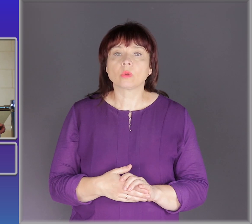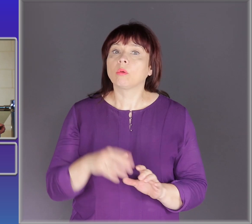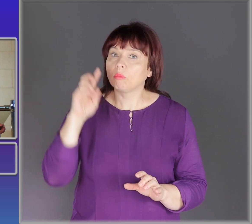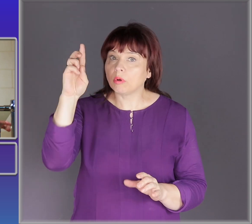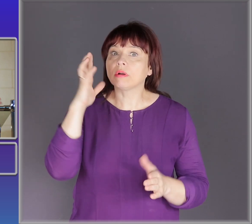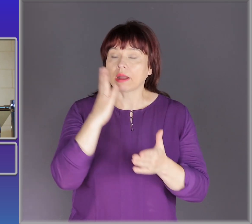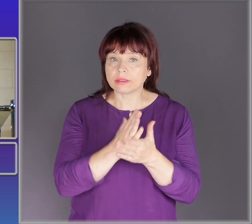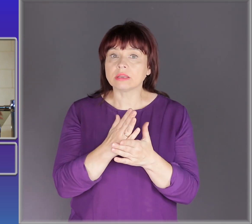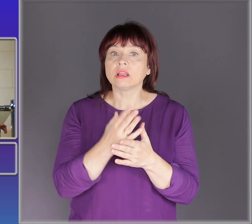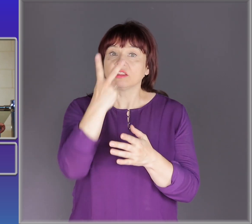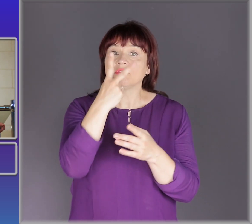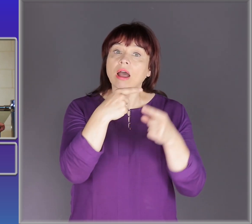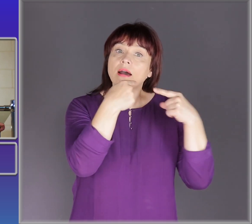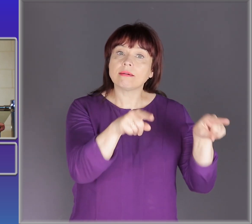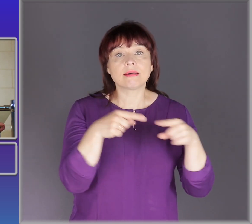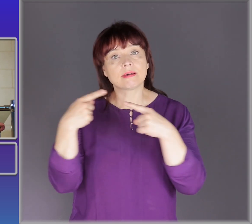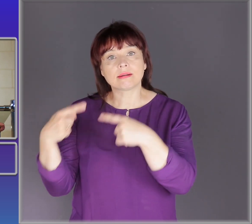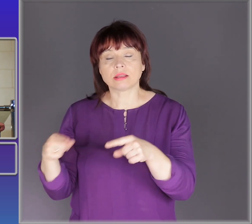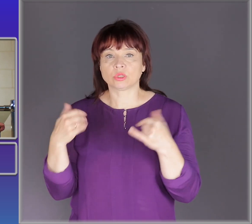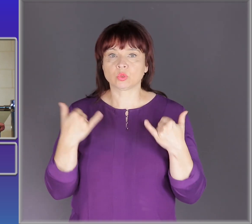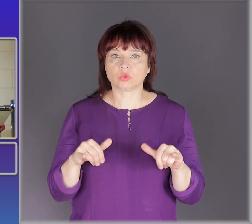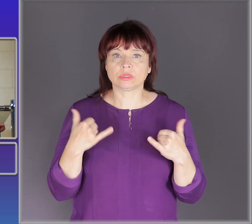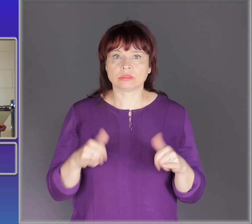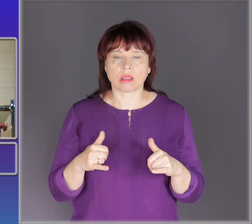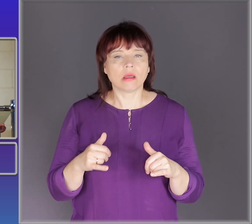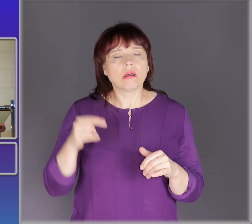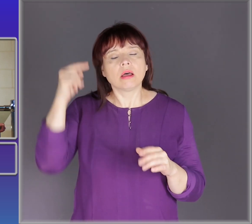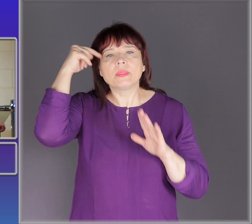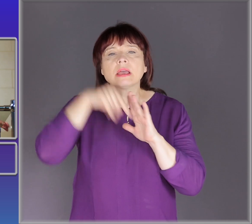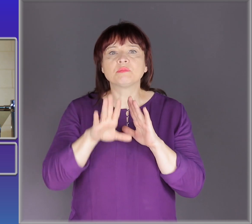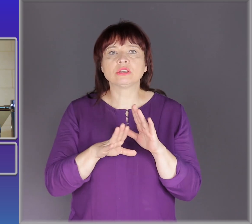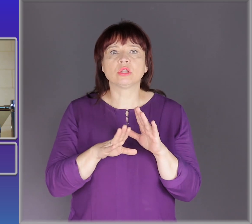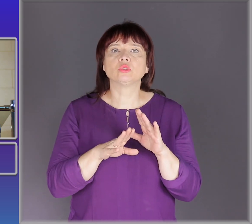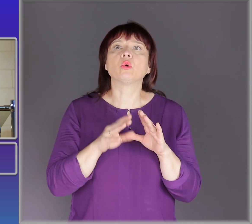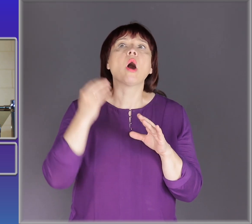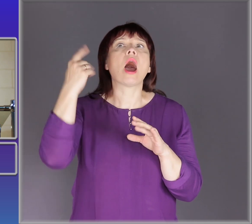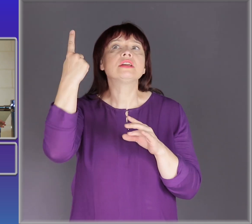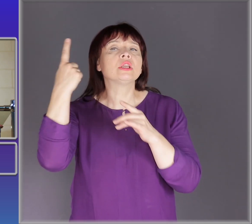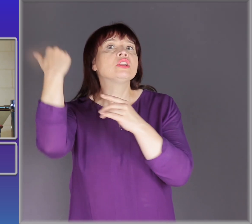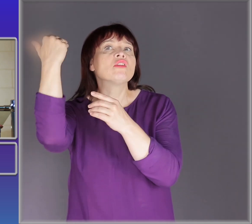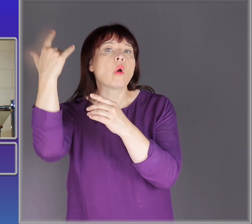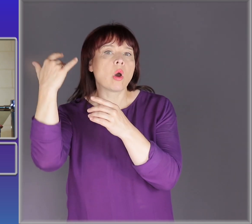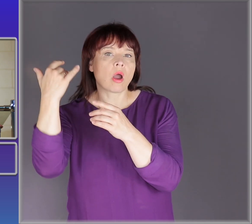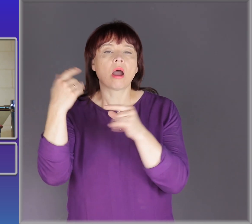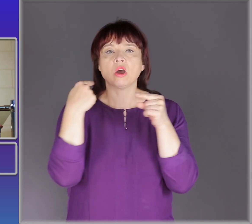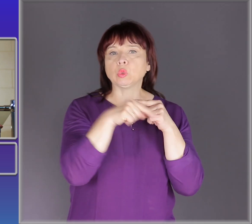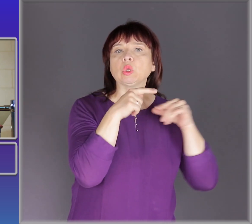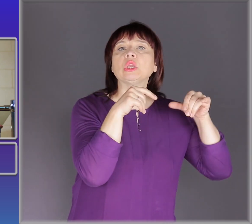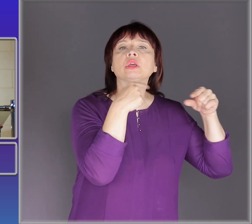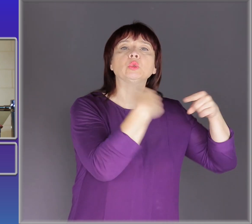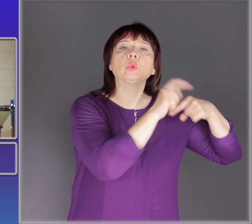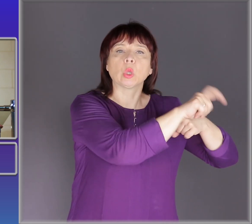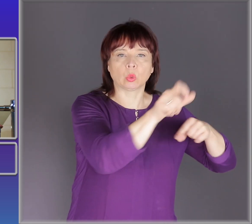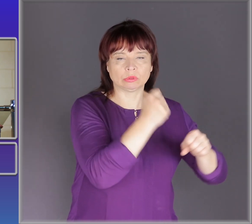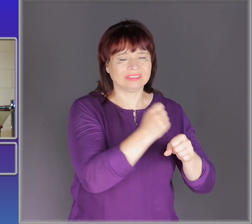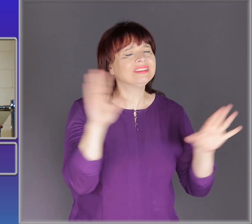бога есть два типа чудес не в смысле что одни и делают он другие делает не он но что